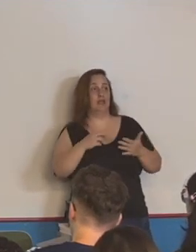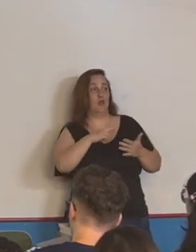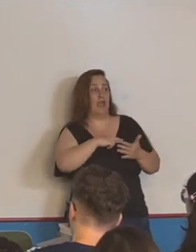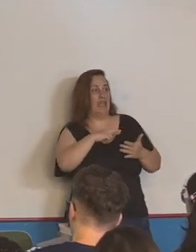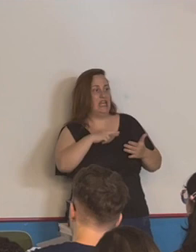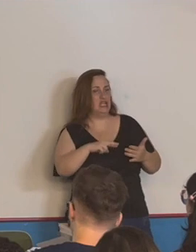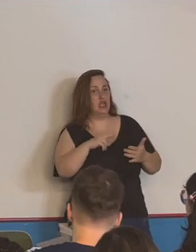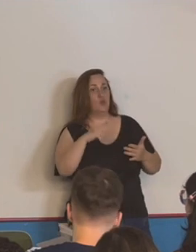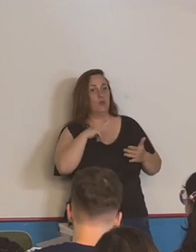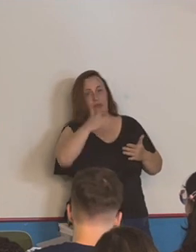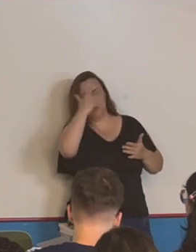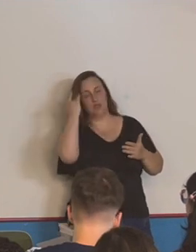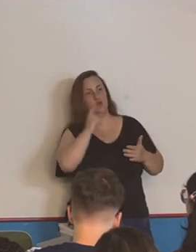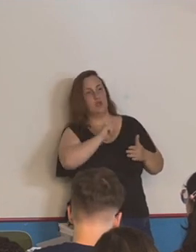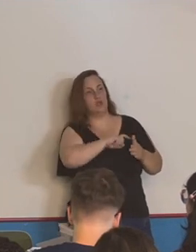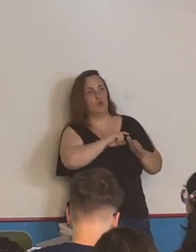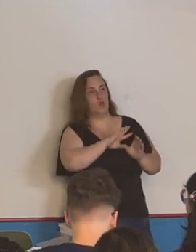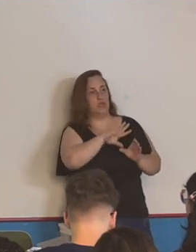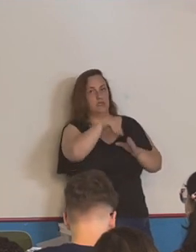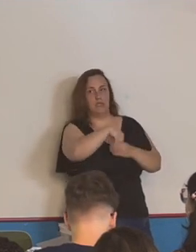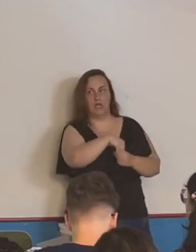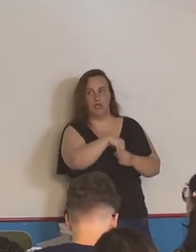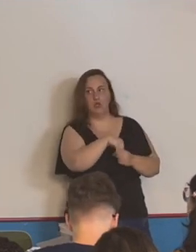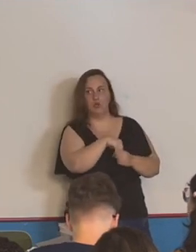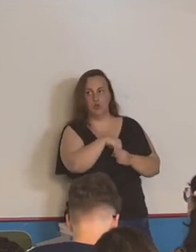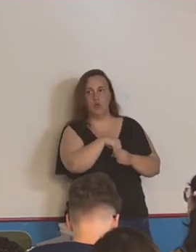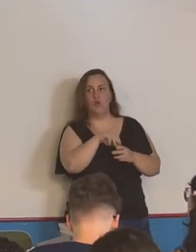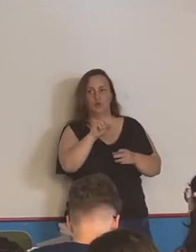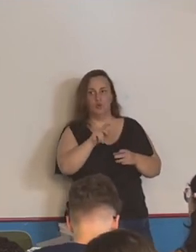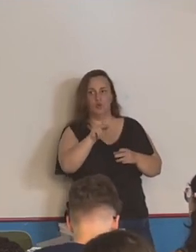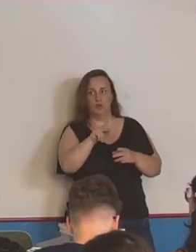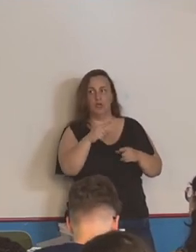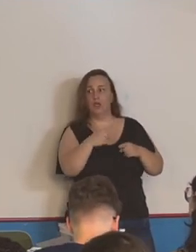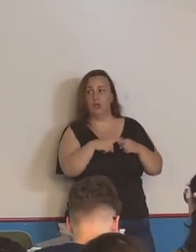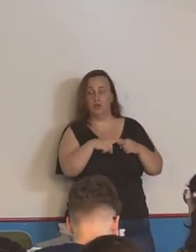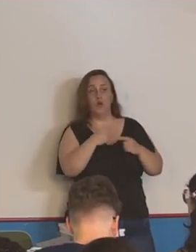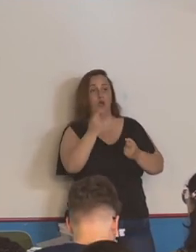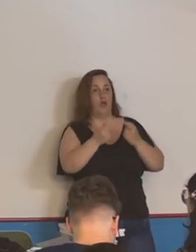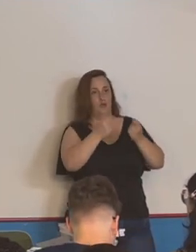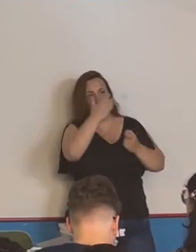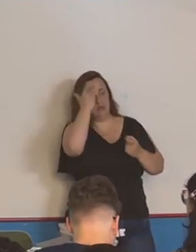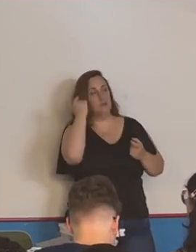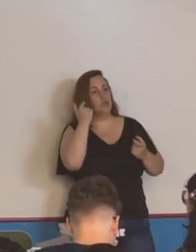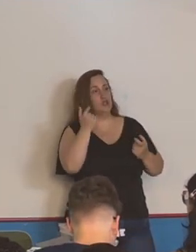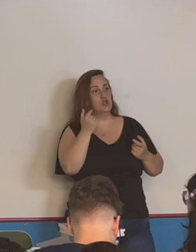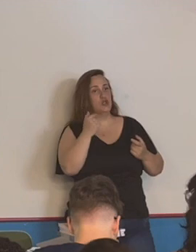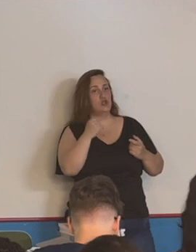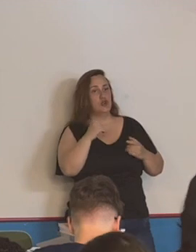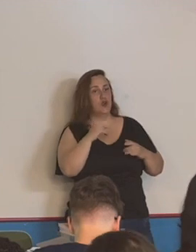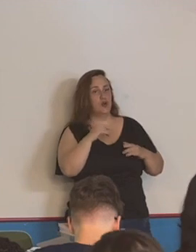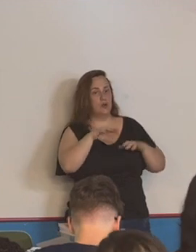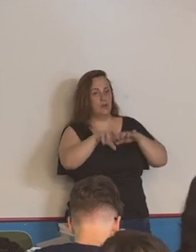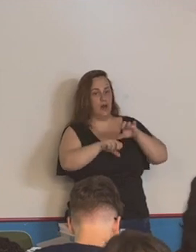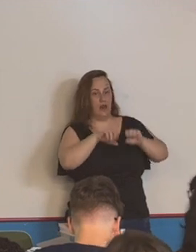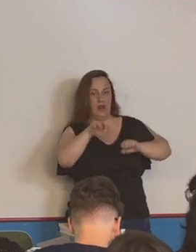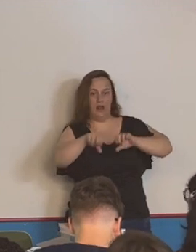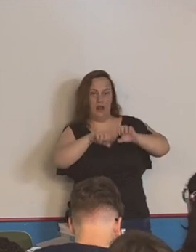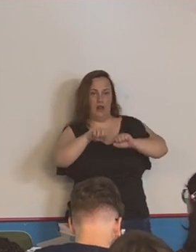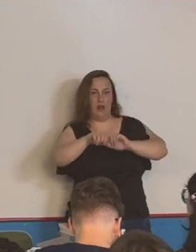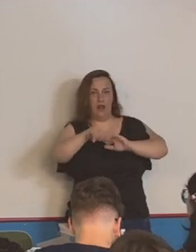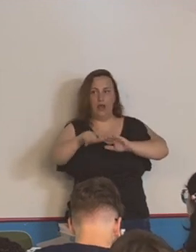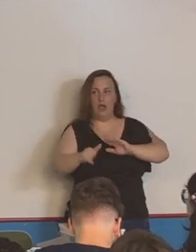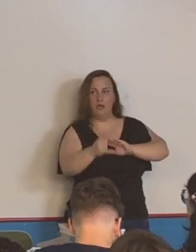é usada de maneira ruim, entendeu? Porque as pessoas usam ela para estruturar um sistema de